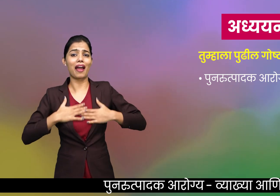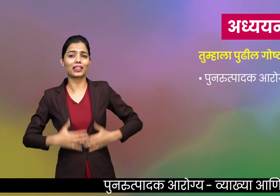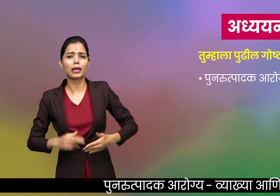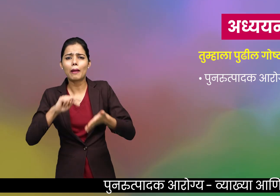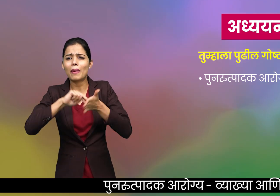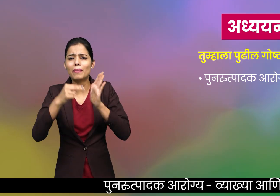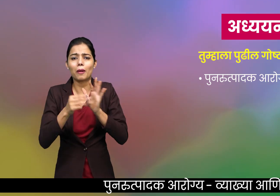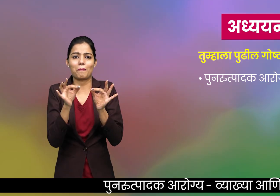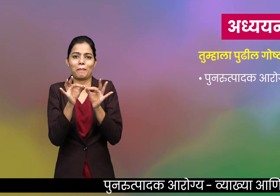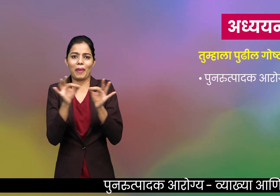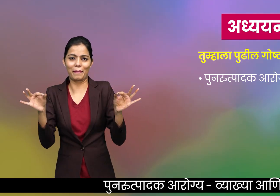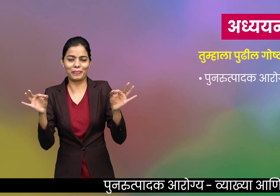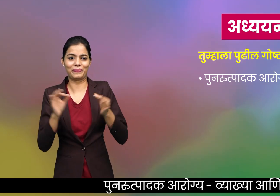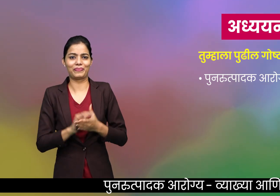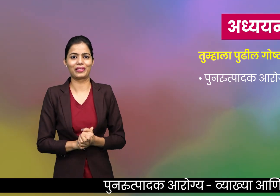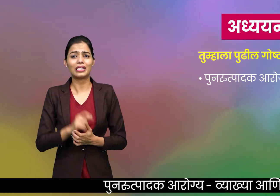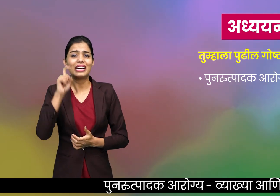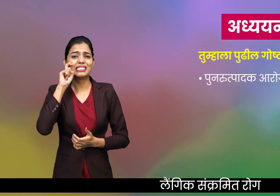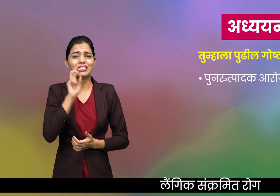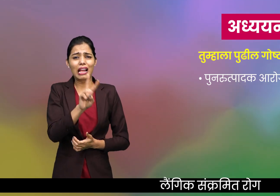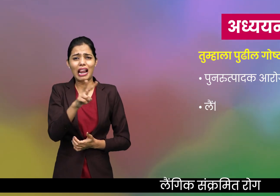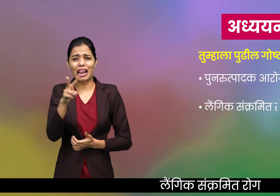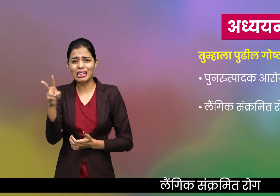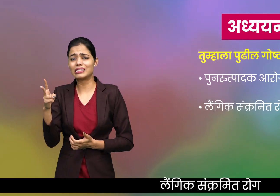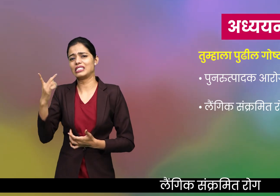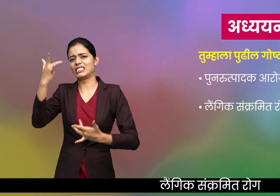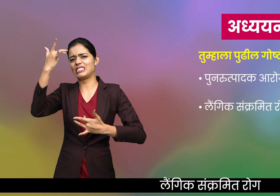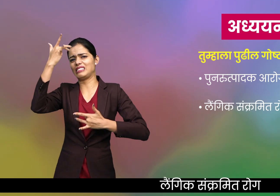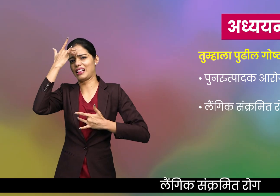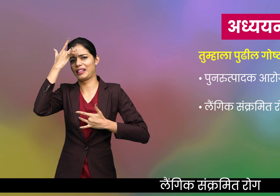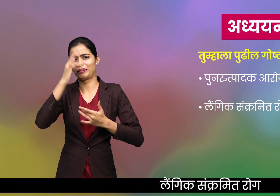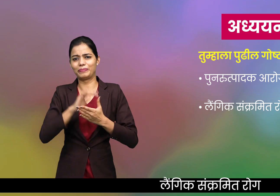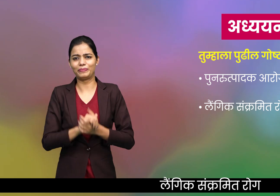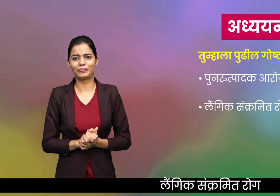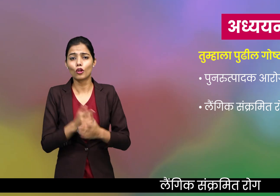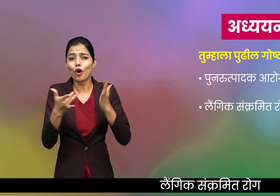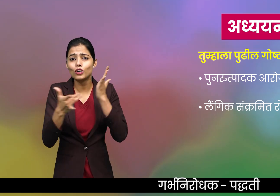आरोग्य, व्याख्या आणि उपाय. लैंगिक संक्रमित रोग,